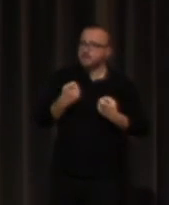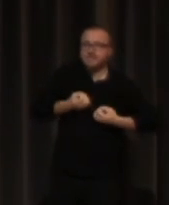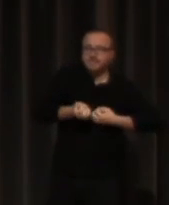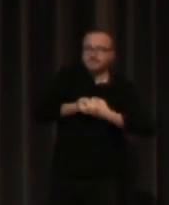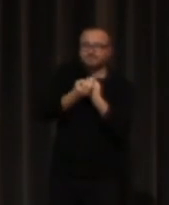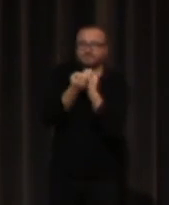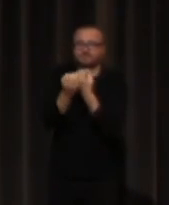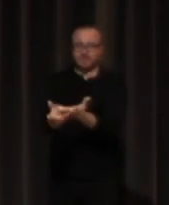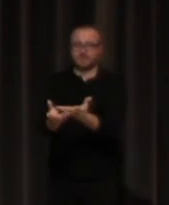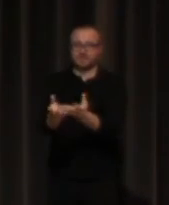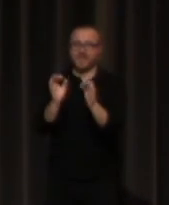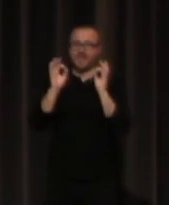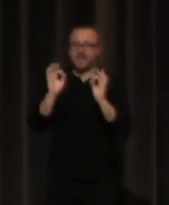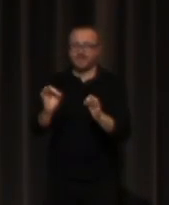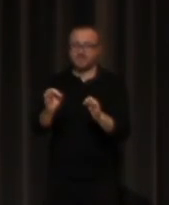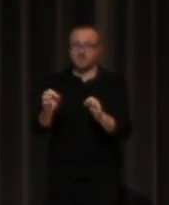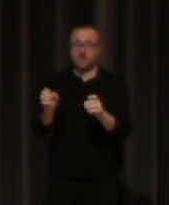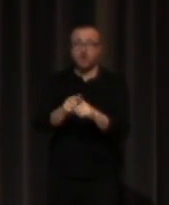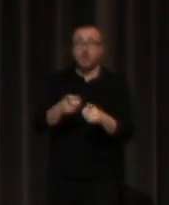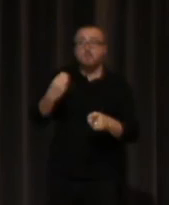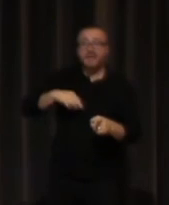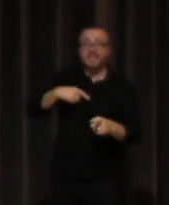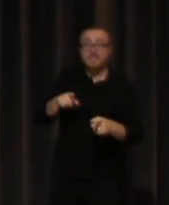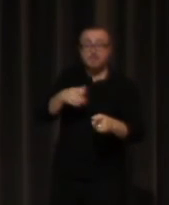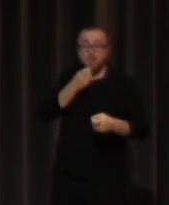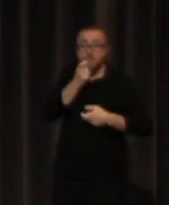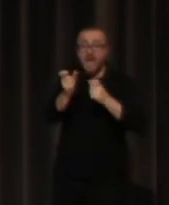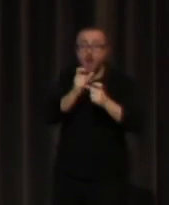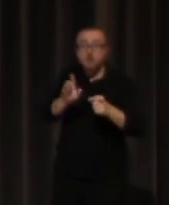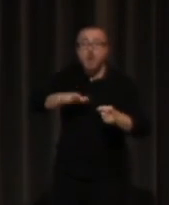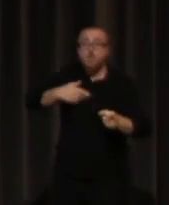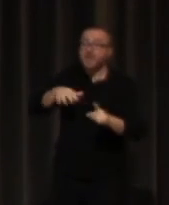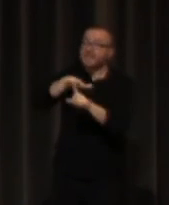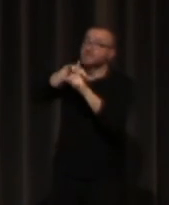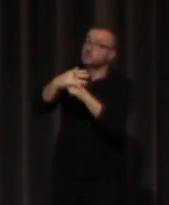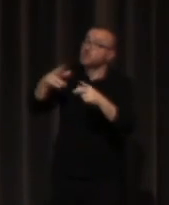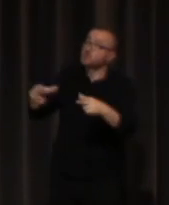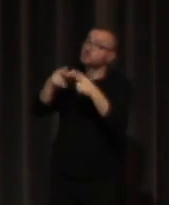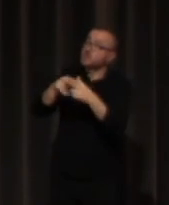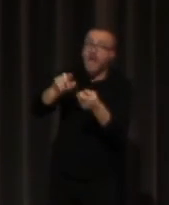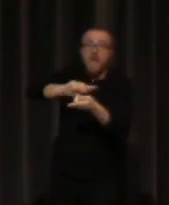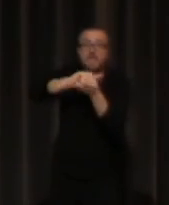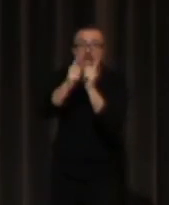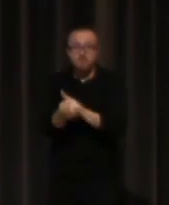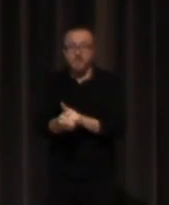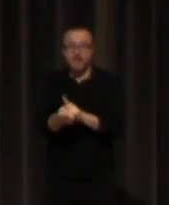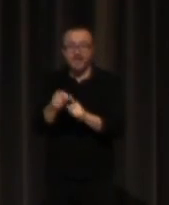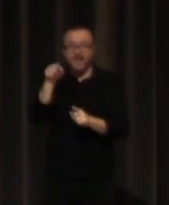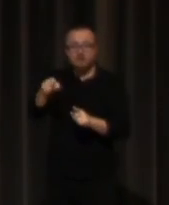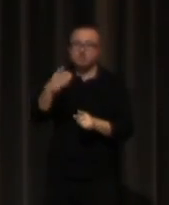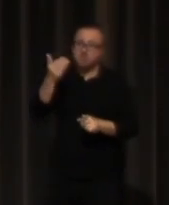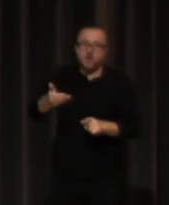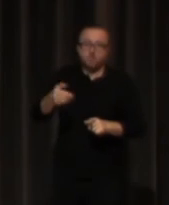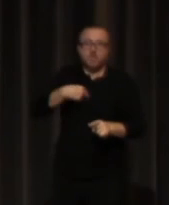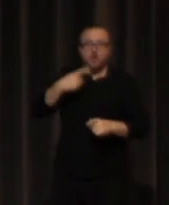els contorns, que pot realment fer que les coses canviïn. Però sigui com sigui, siguem capaços de modificar